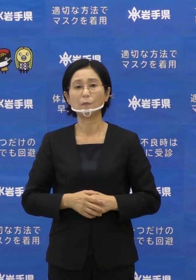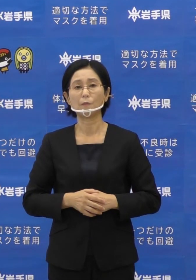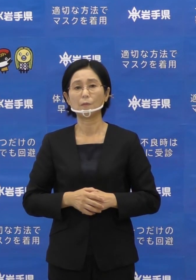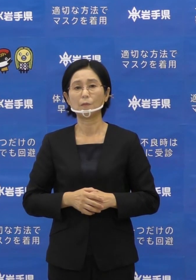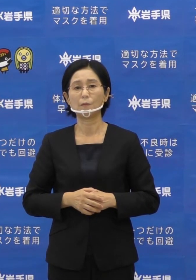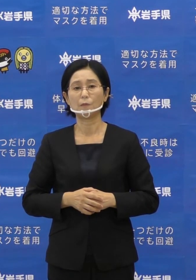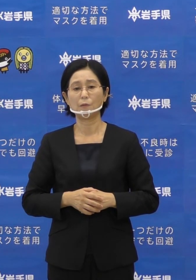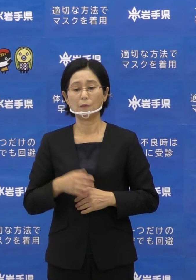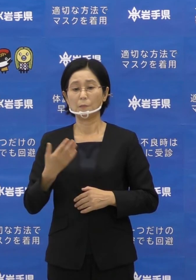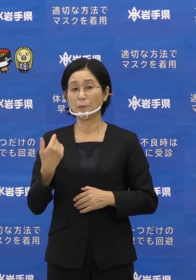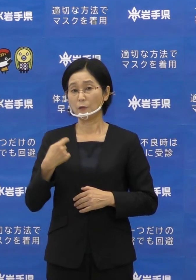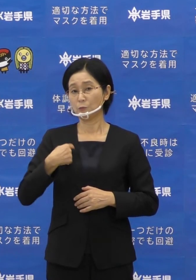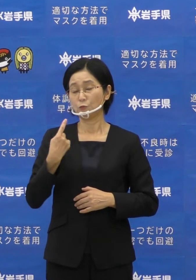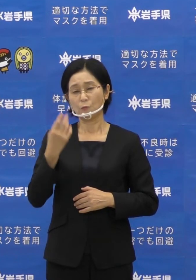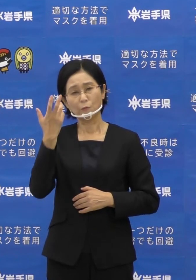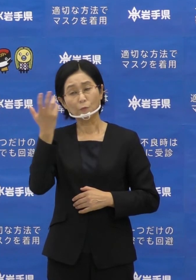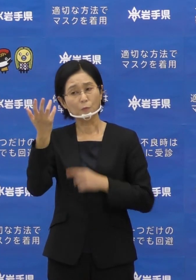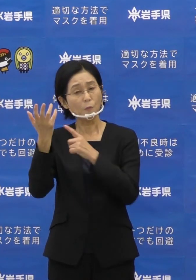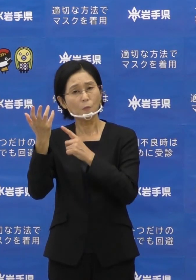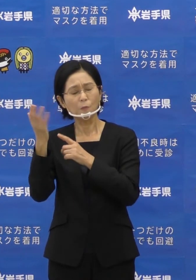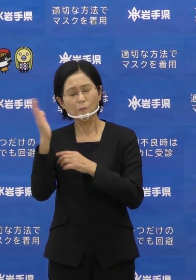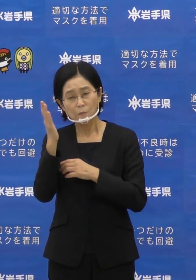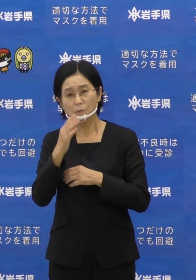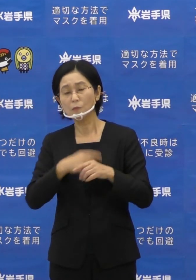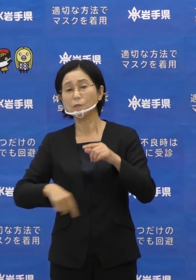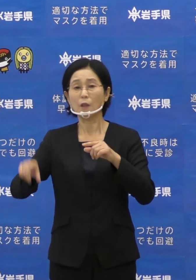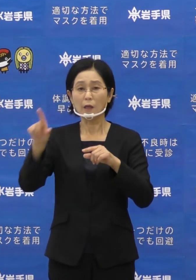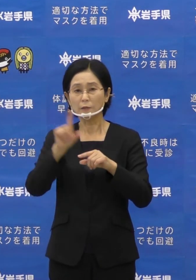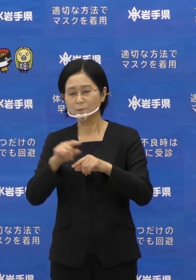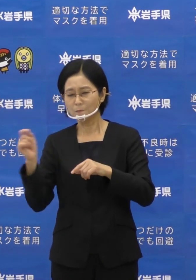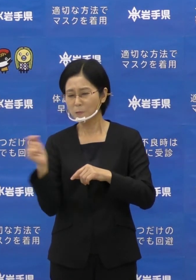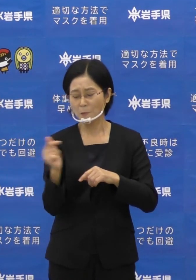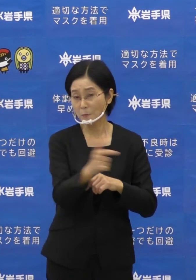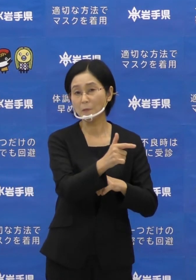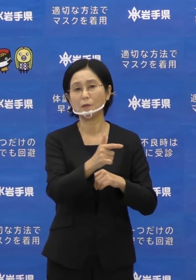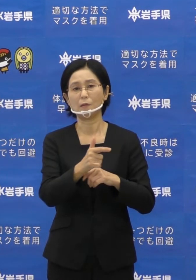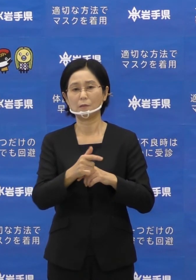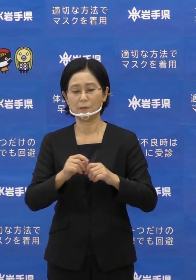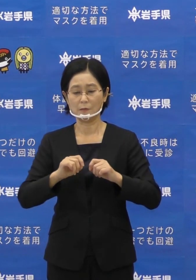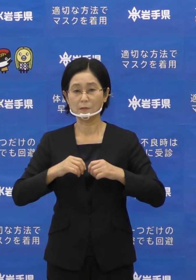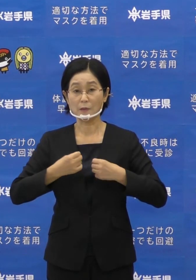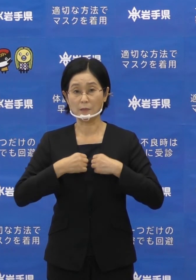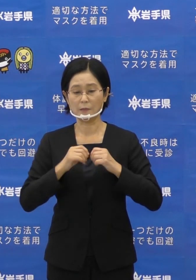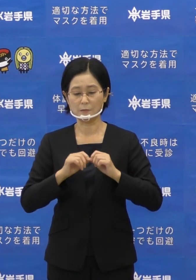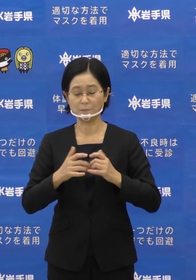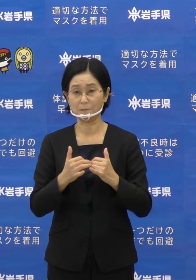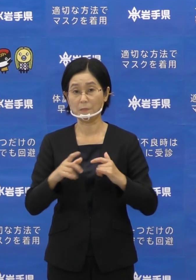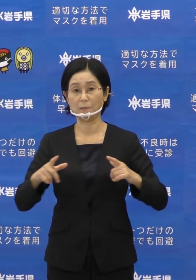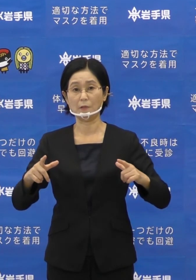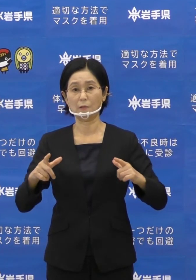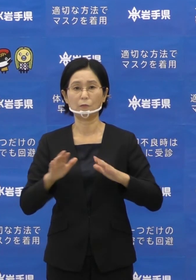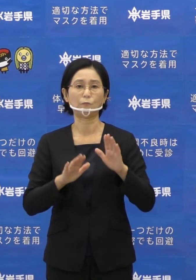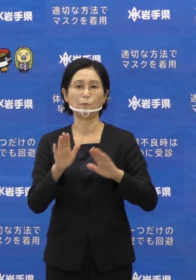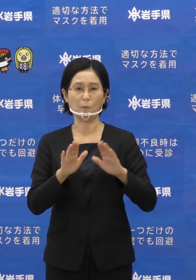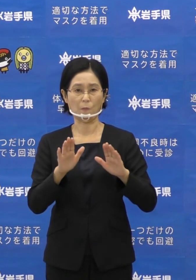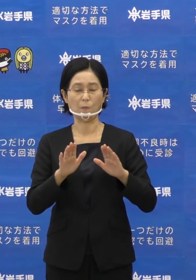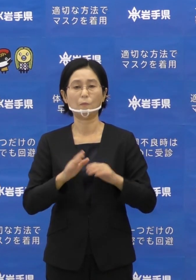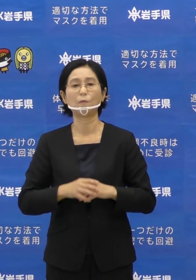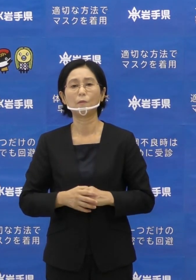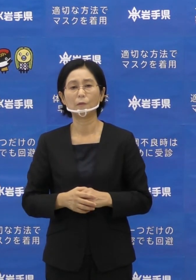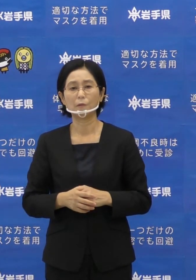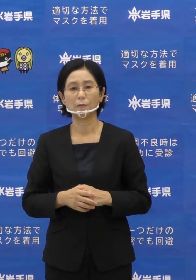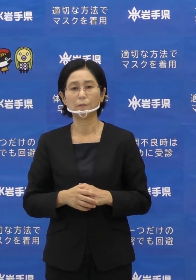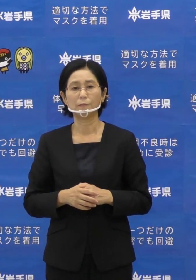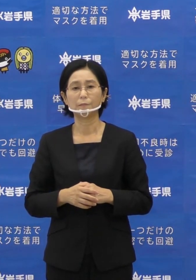予想よりもさらに速いスピードで、感染者が増えているという状態です